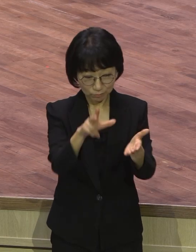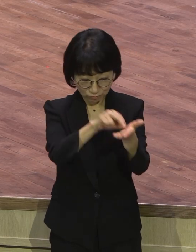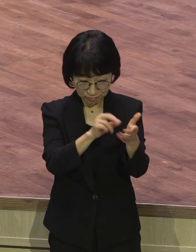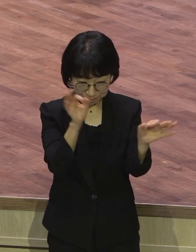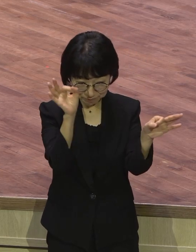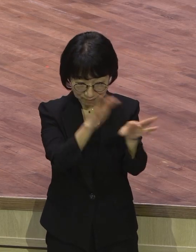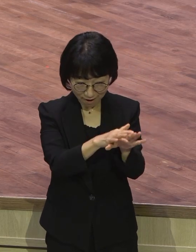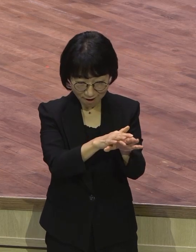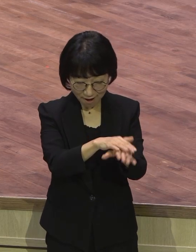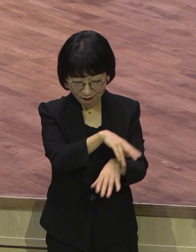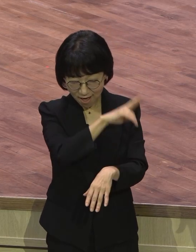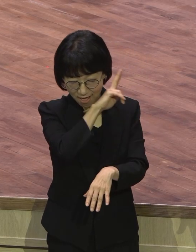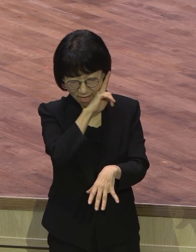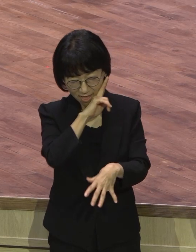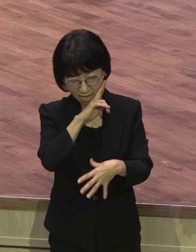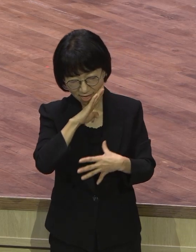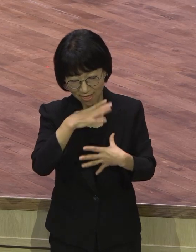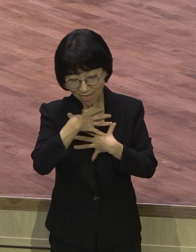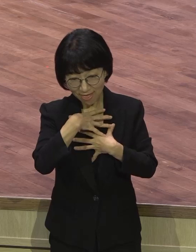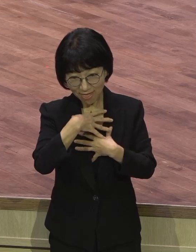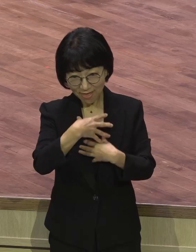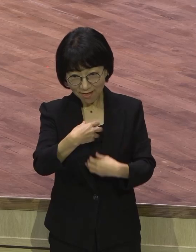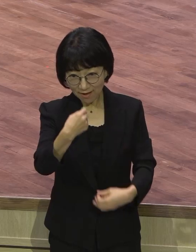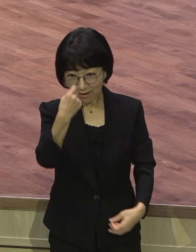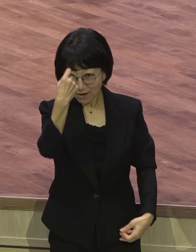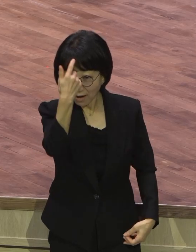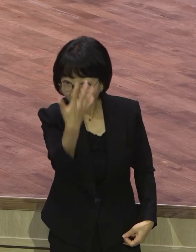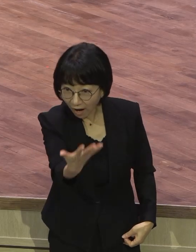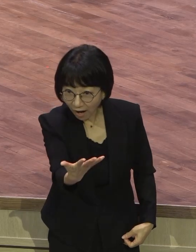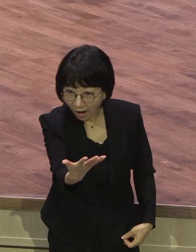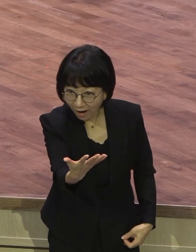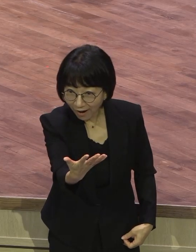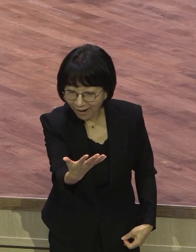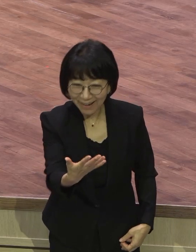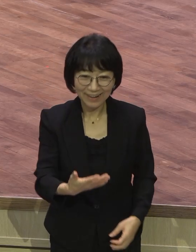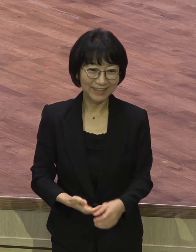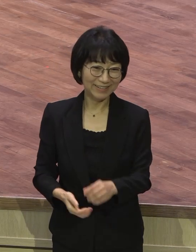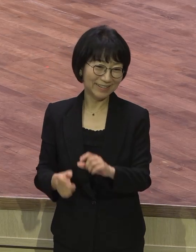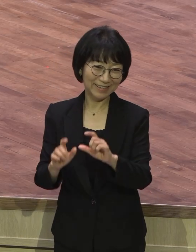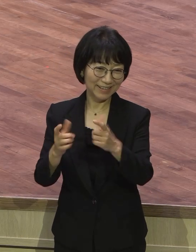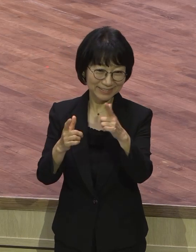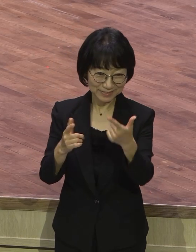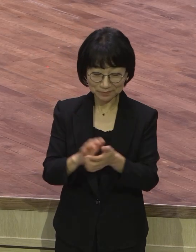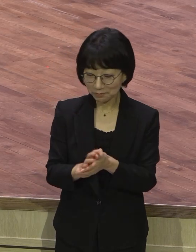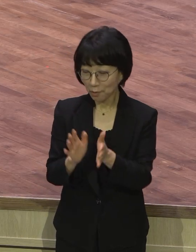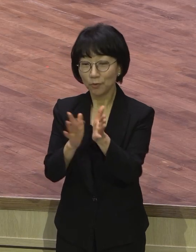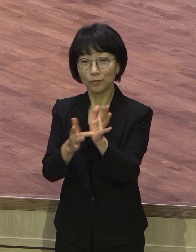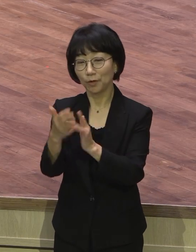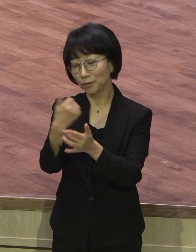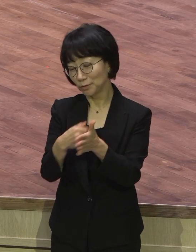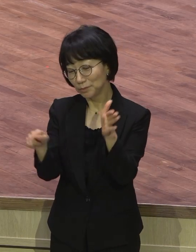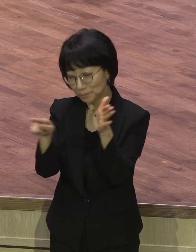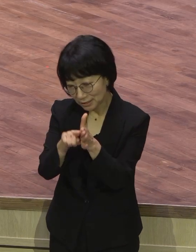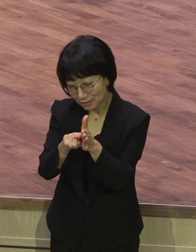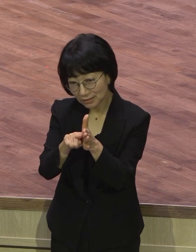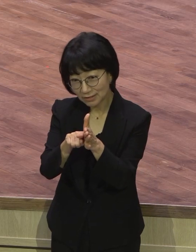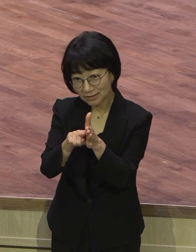그냥 만사가 잘 돼가지고 잘 되게 그렇게 살 것처럼 생각했는데 실생활은 그게 아니에요.